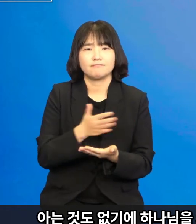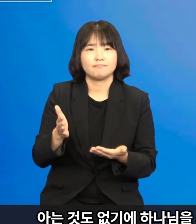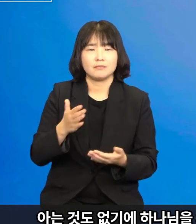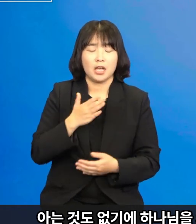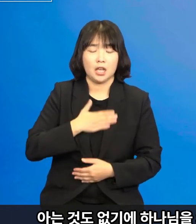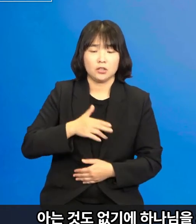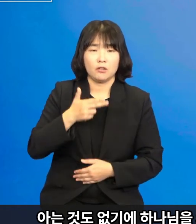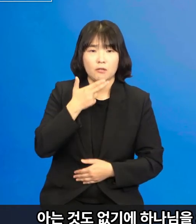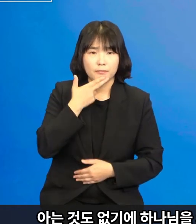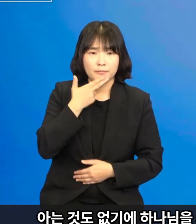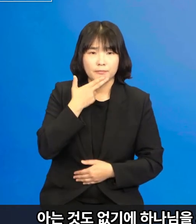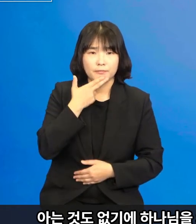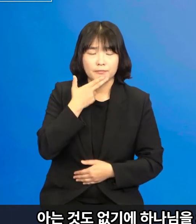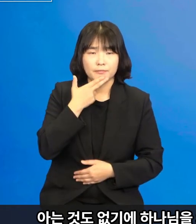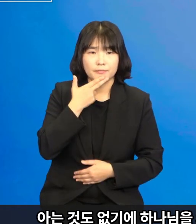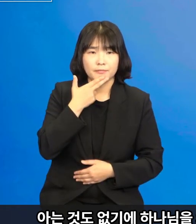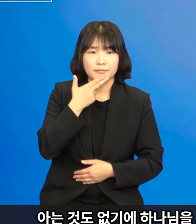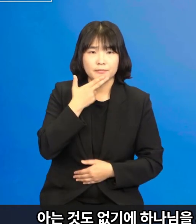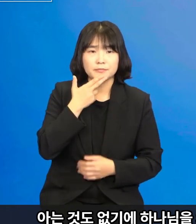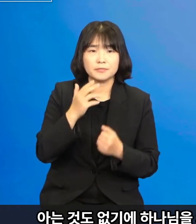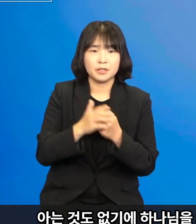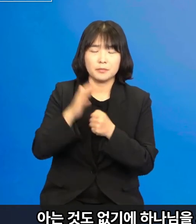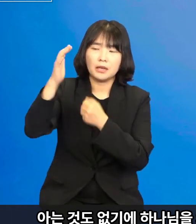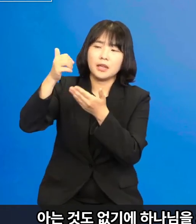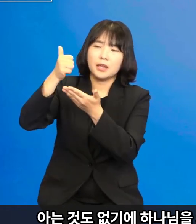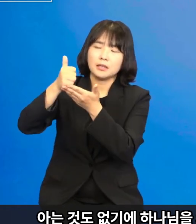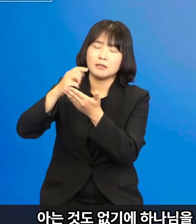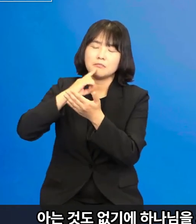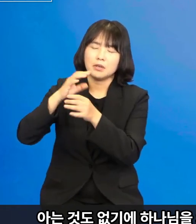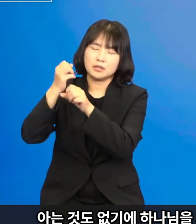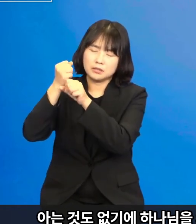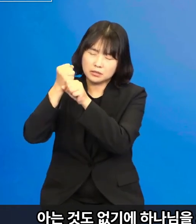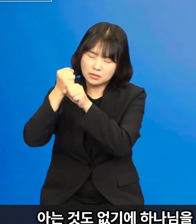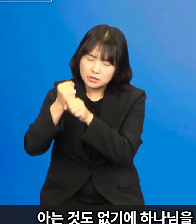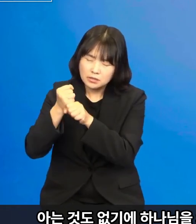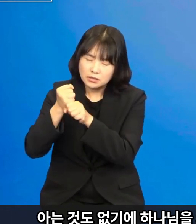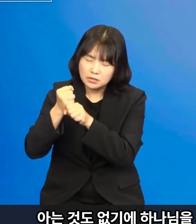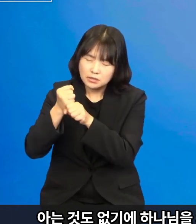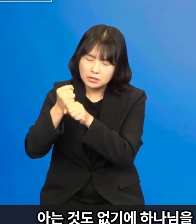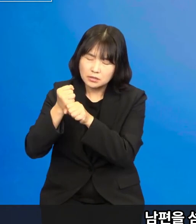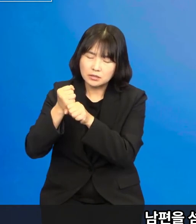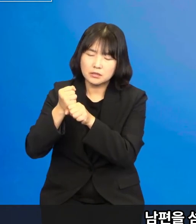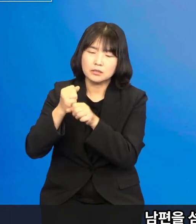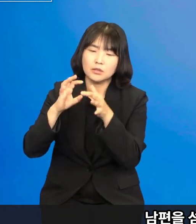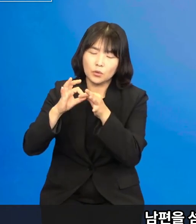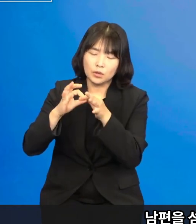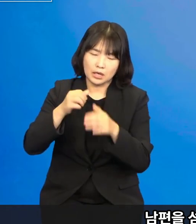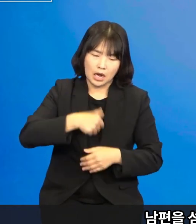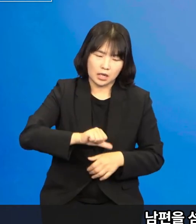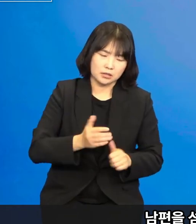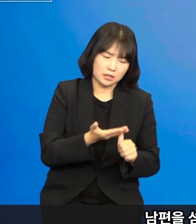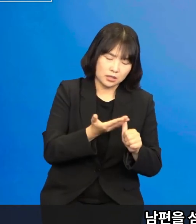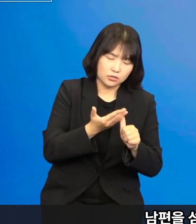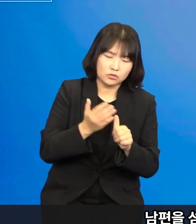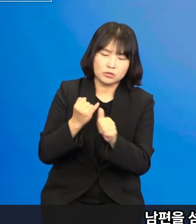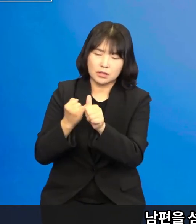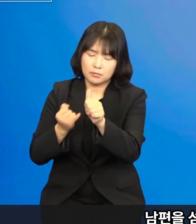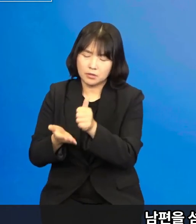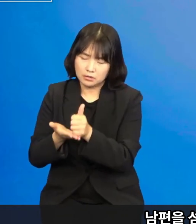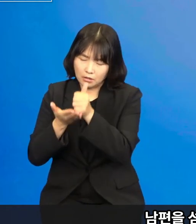것도 없기에 하나님을 의지해야만 아들을 양육할 수 있었고 남편을 섬길 수